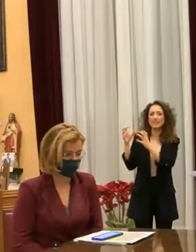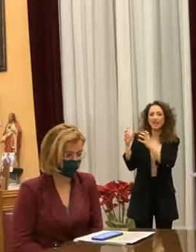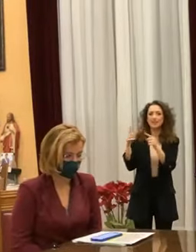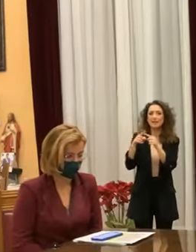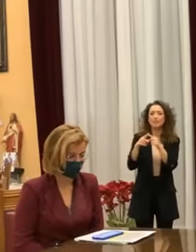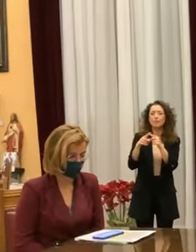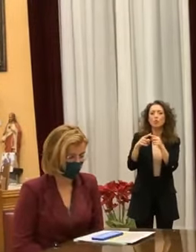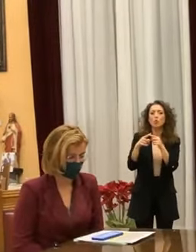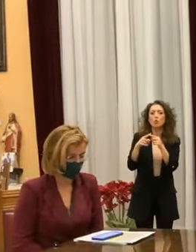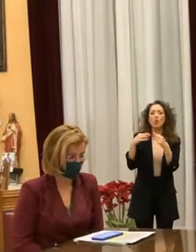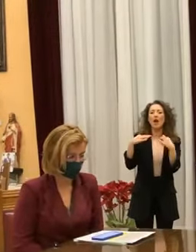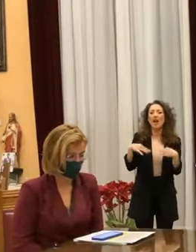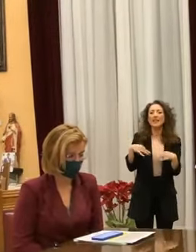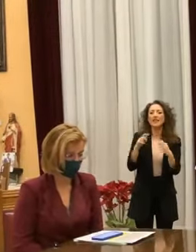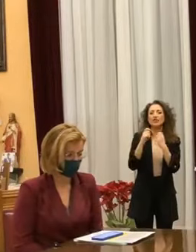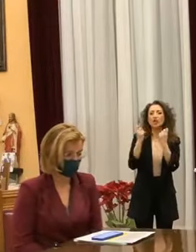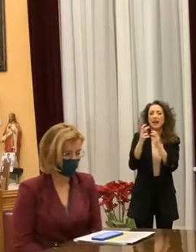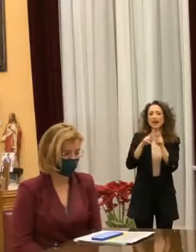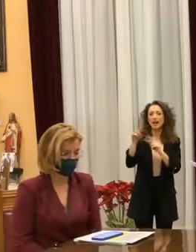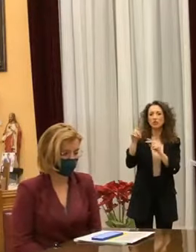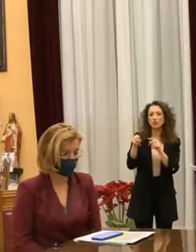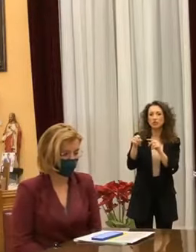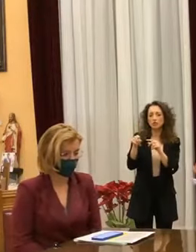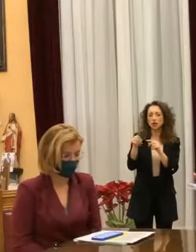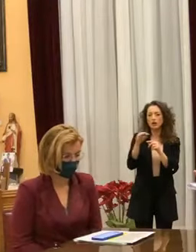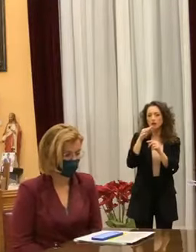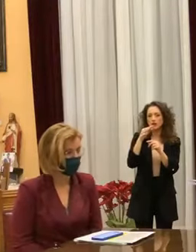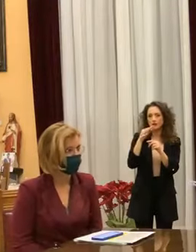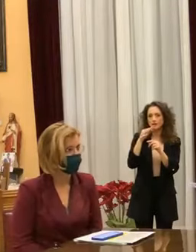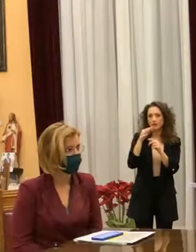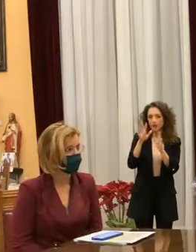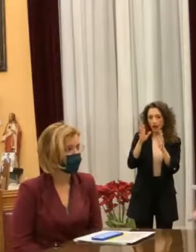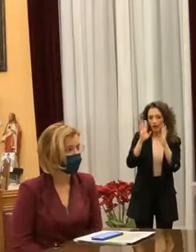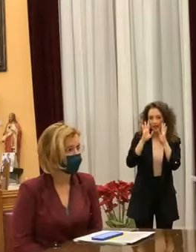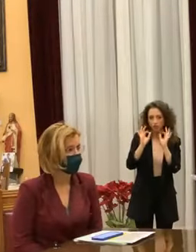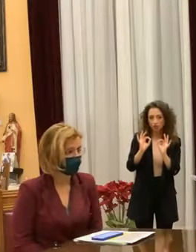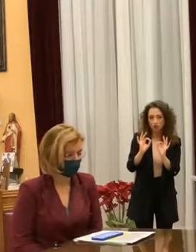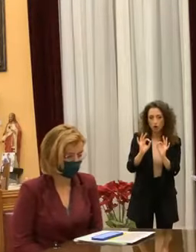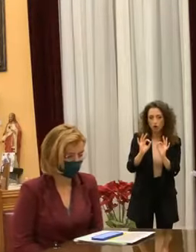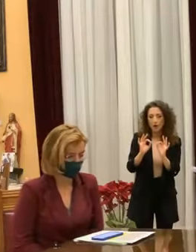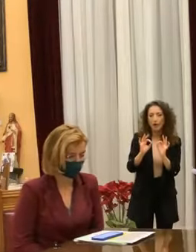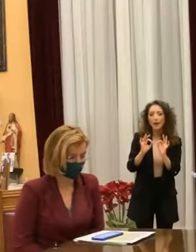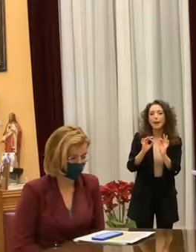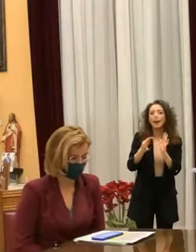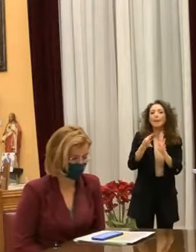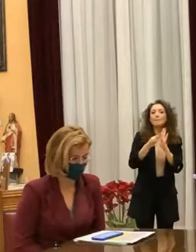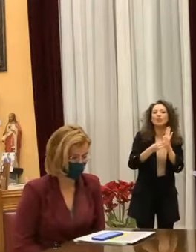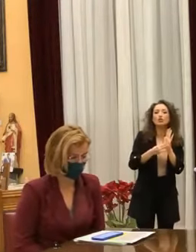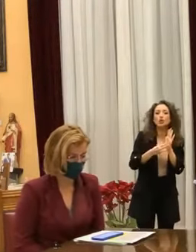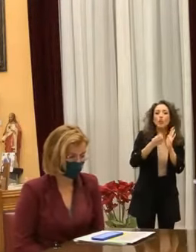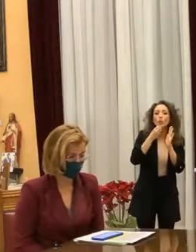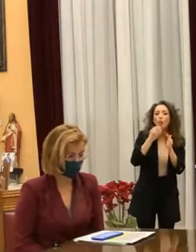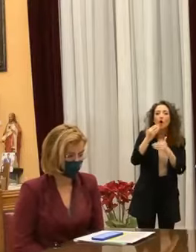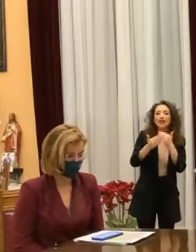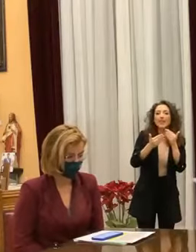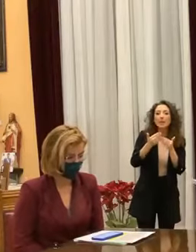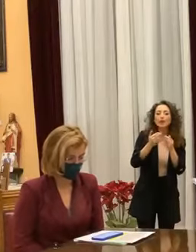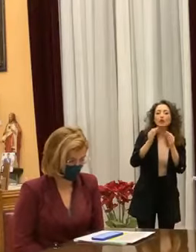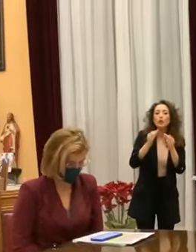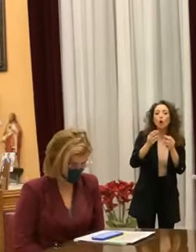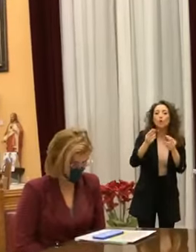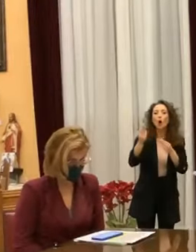regionali sanitari, sono sintetizzabili nella violazione, attenzione, del principio di buon andamento della pubblica